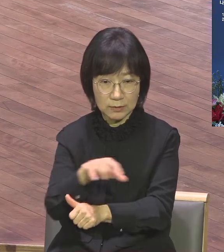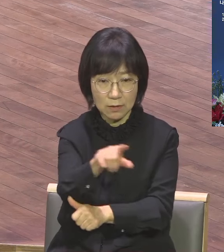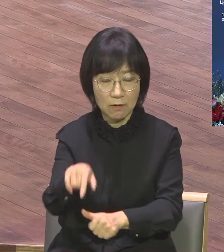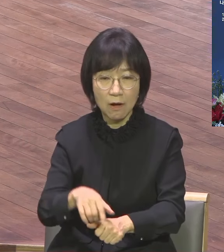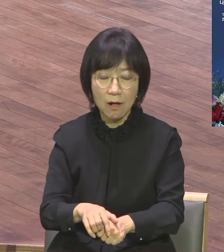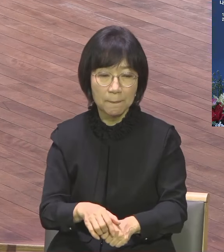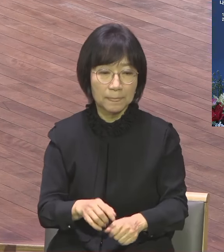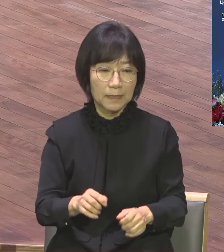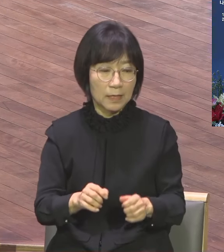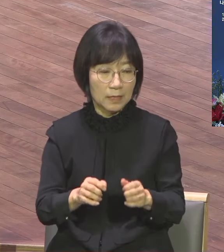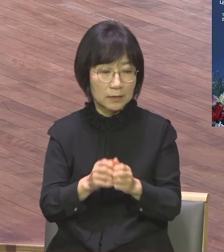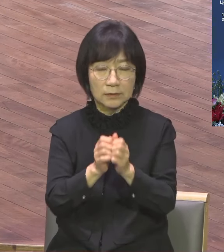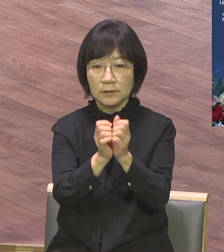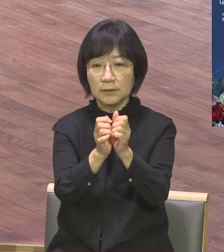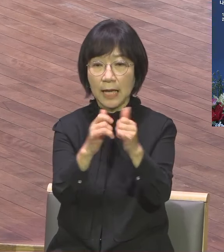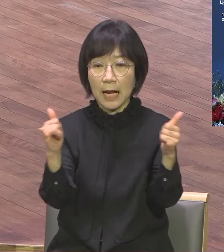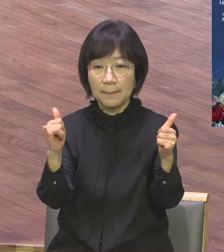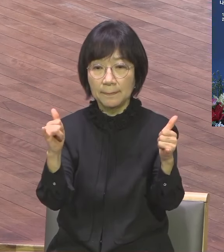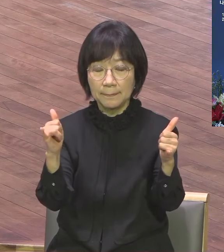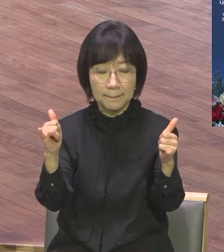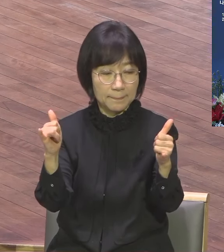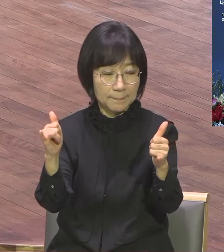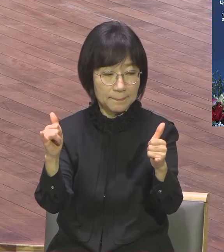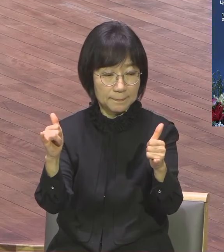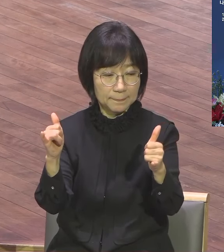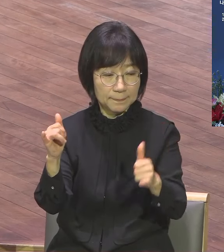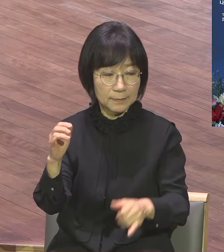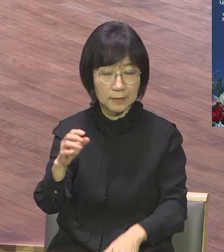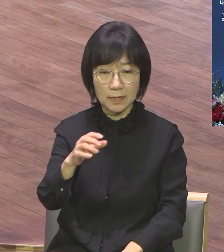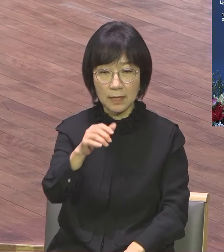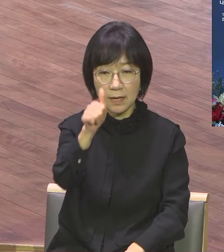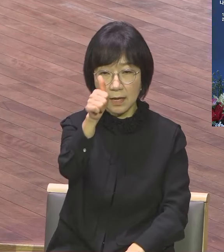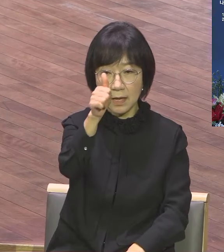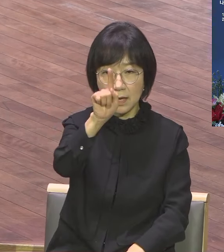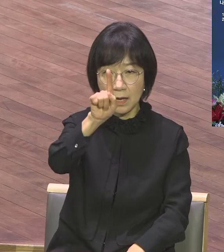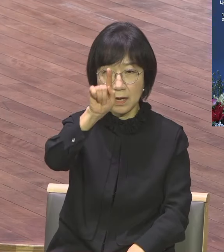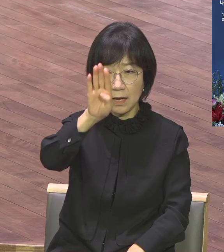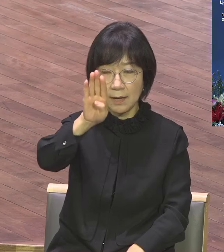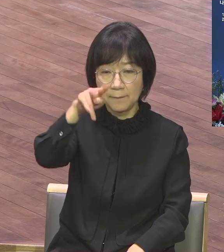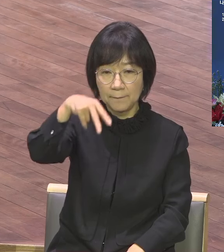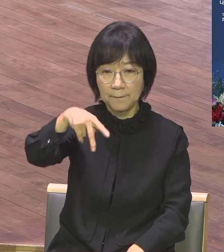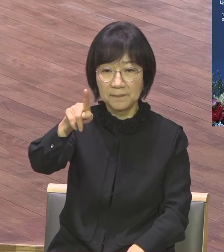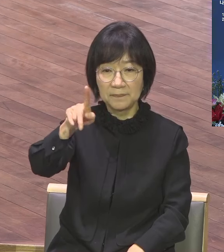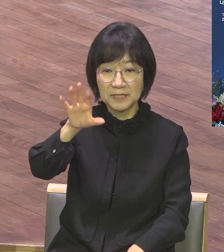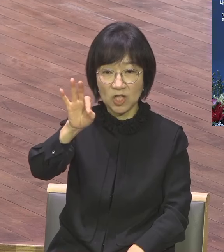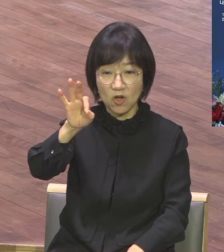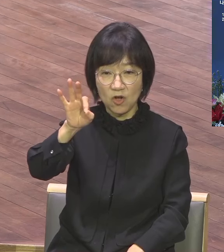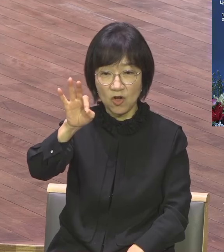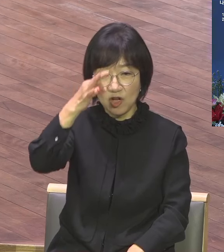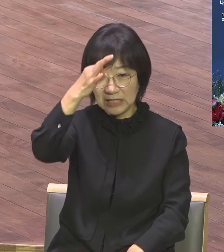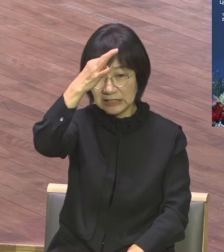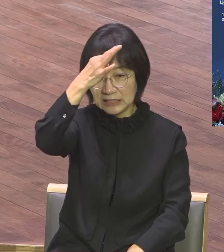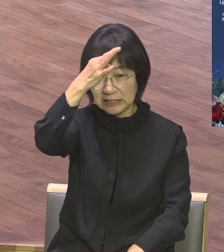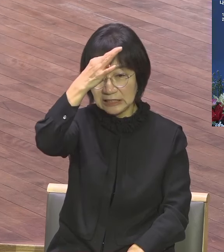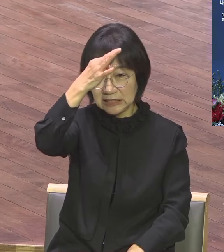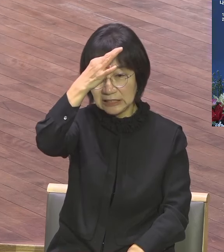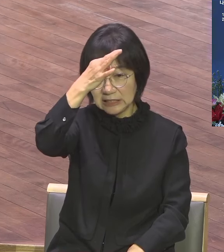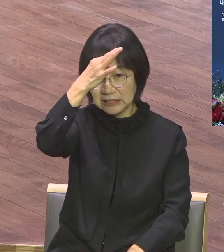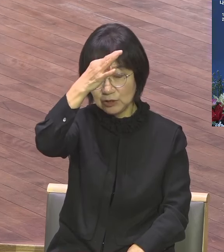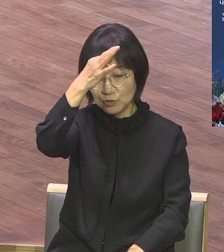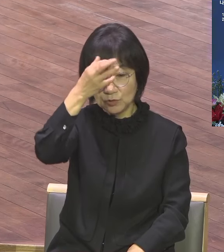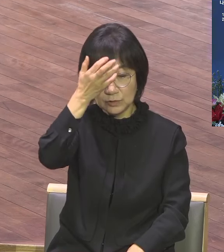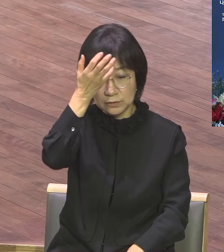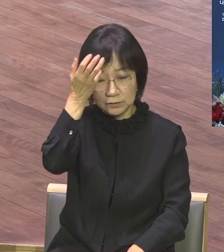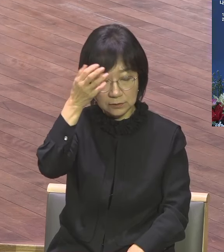실제처럼 합성을 해가지고 이 합성 기술, 딥페이크를 하는데 요 합성하는